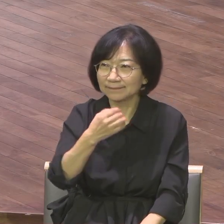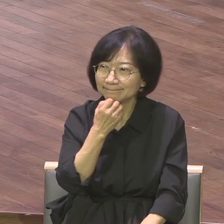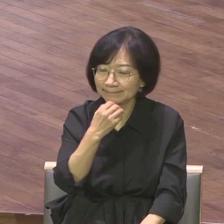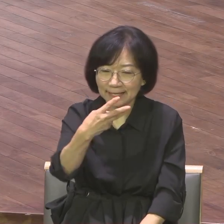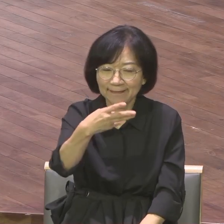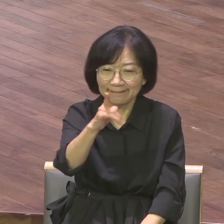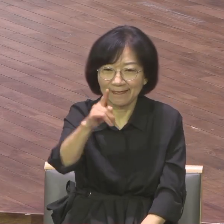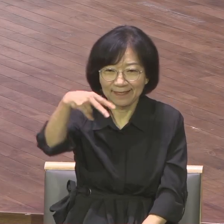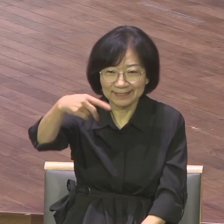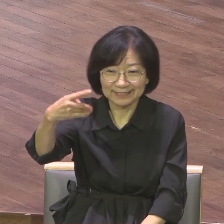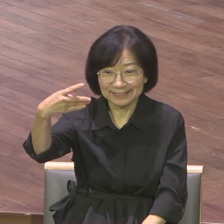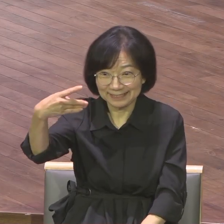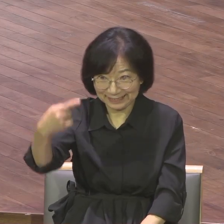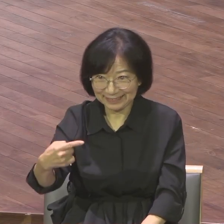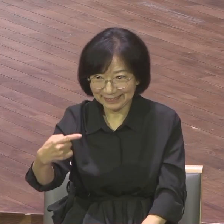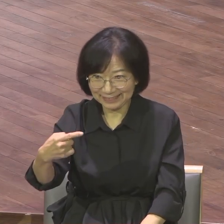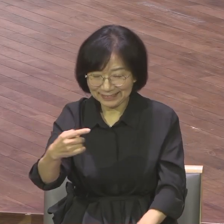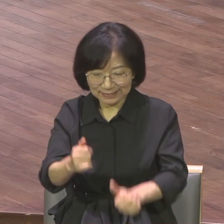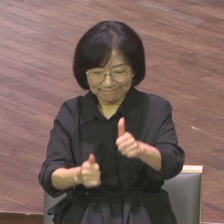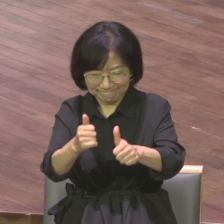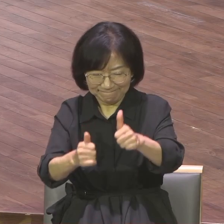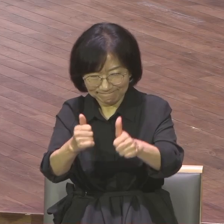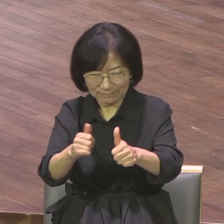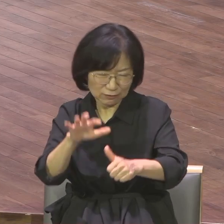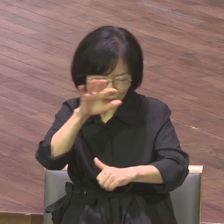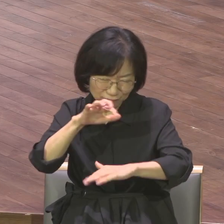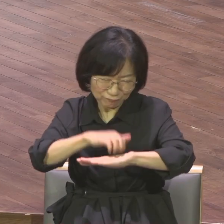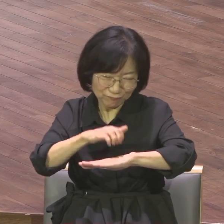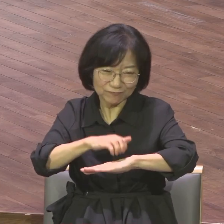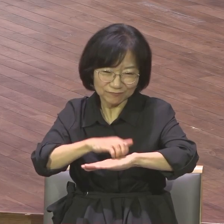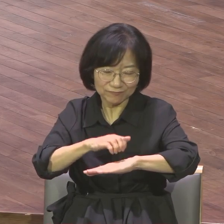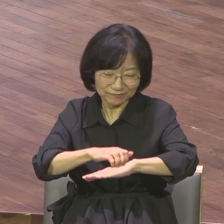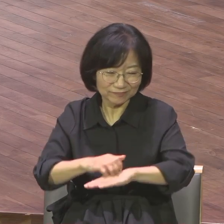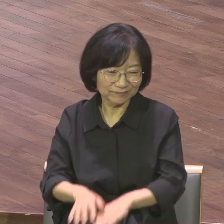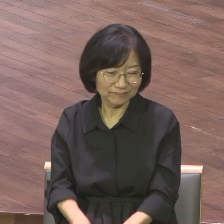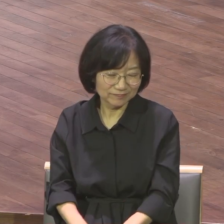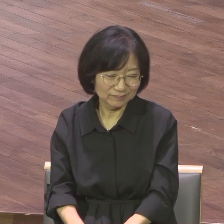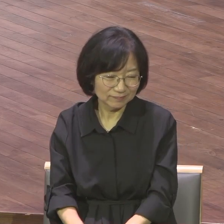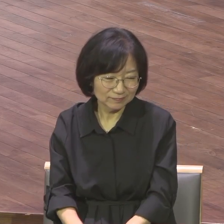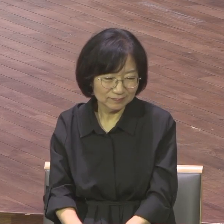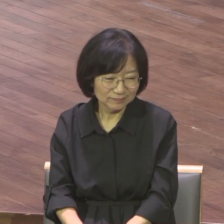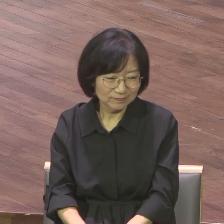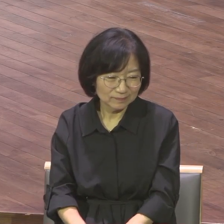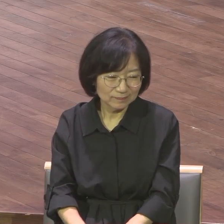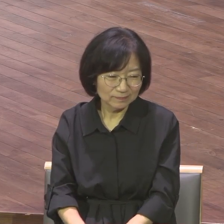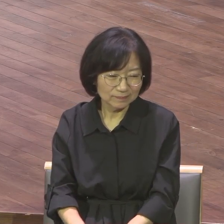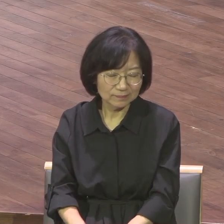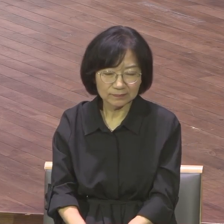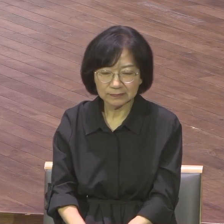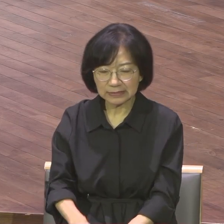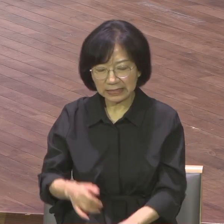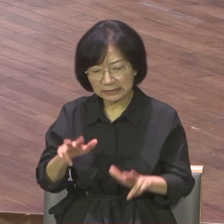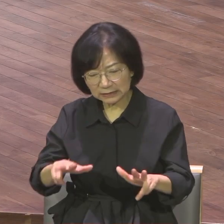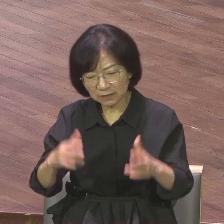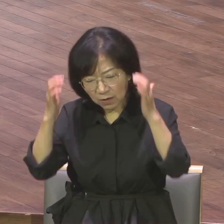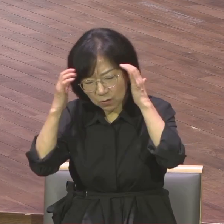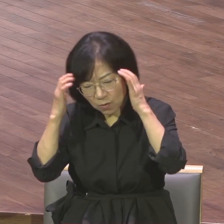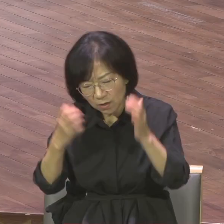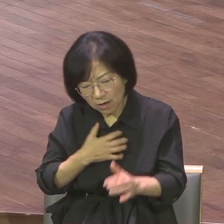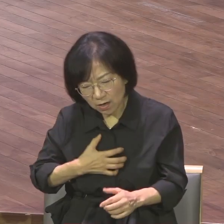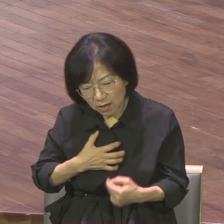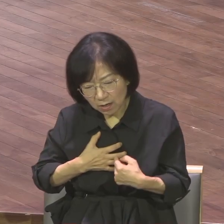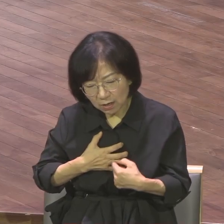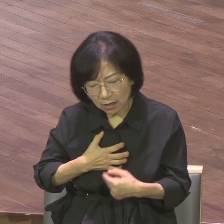템프테이션이 아니라 테스트. 하나님이 어려움을 주신 거